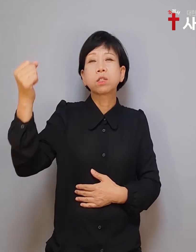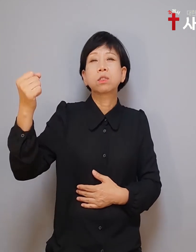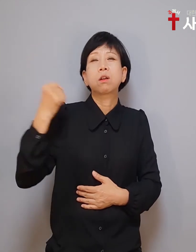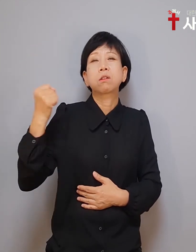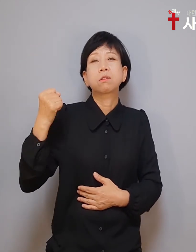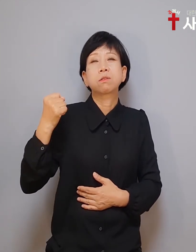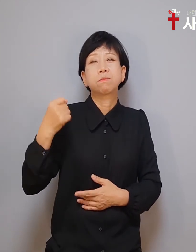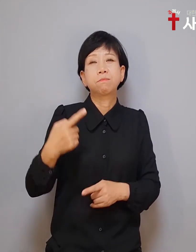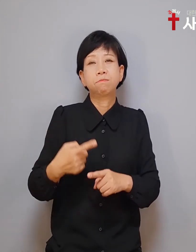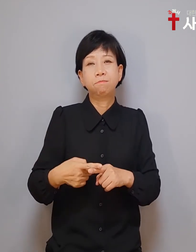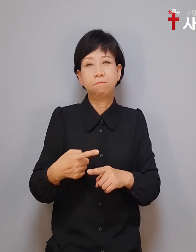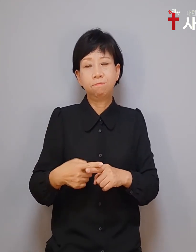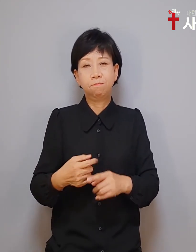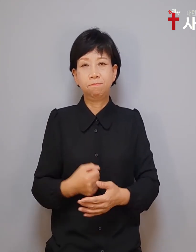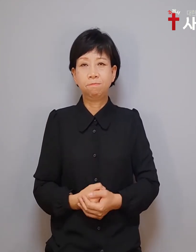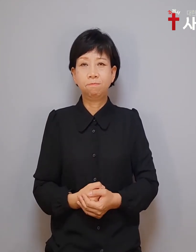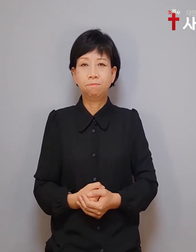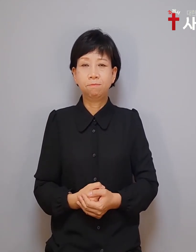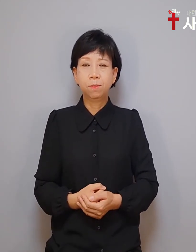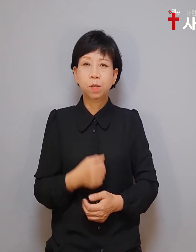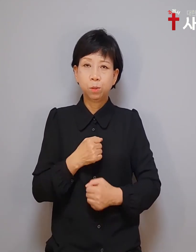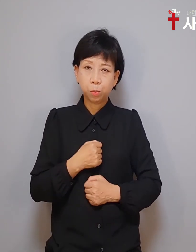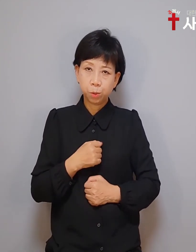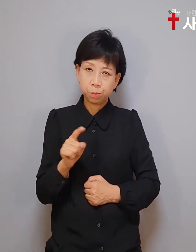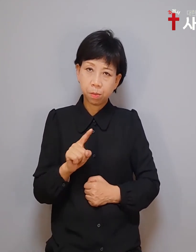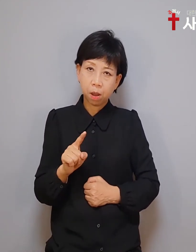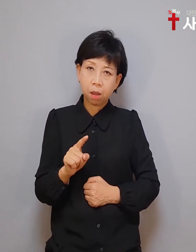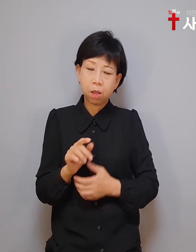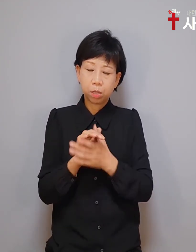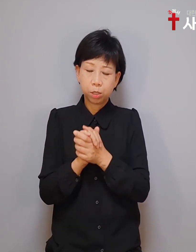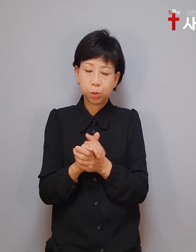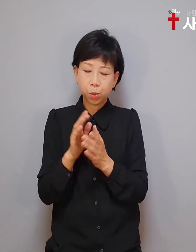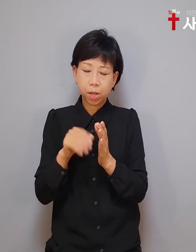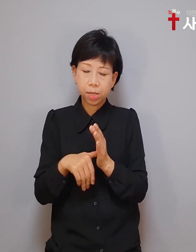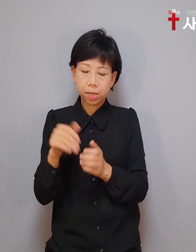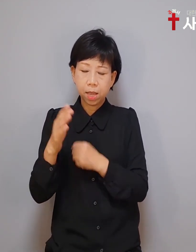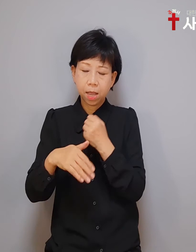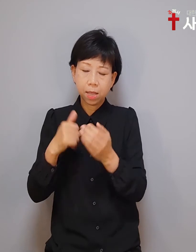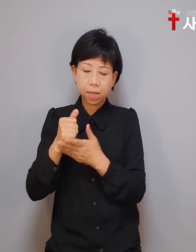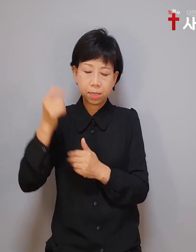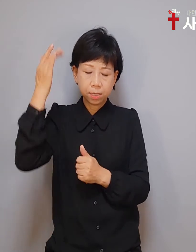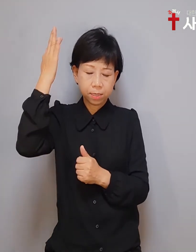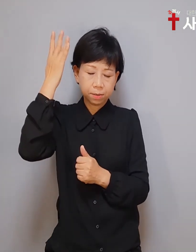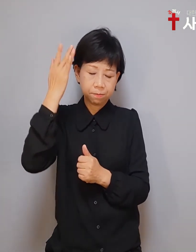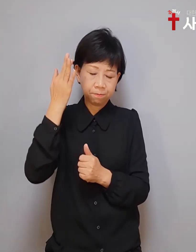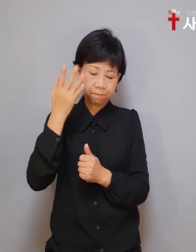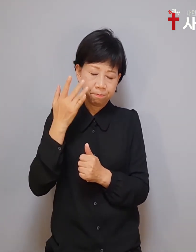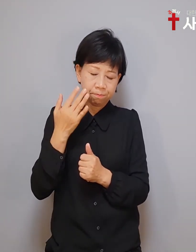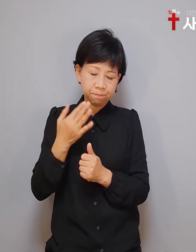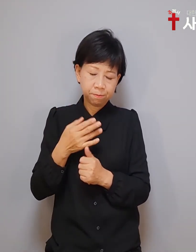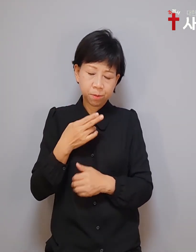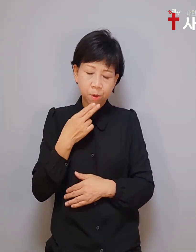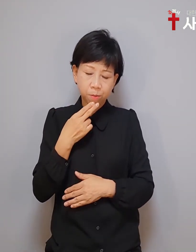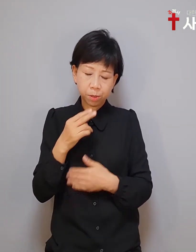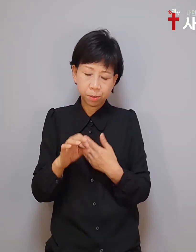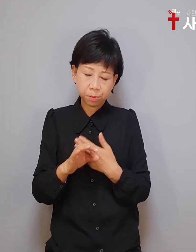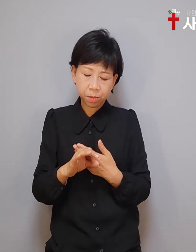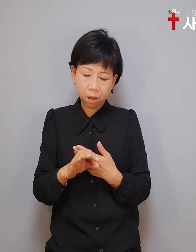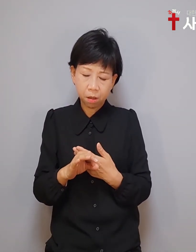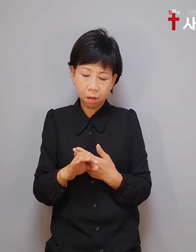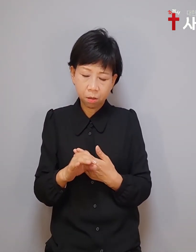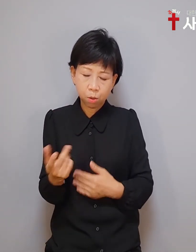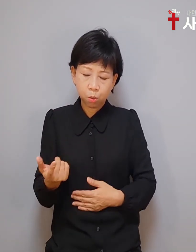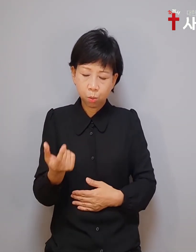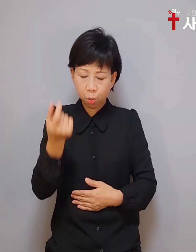여기서 우리가 조심해야 될 게 있습니다. 기도하다가요, 하나님의 임재가 느껴지지 않으면 허둥지둥 기도를 마무리하고 그냥